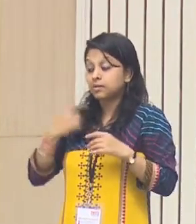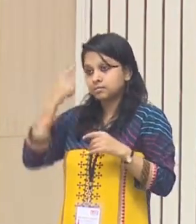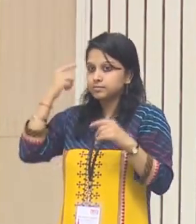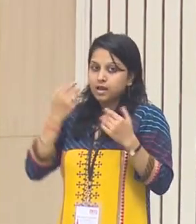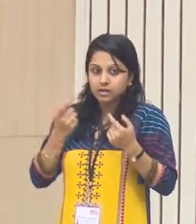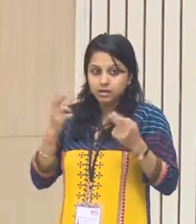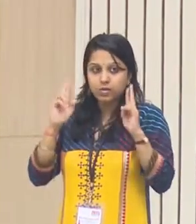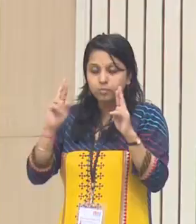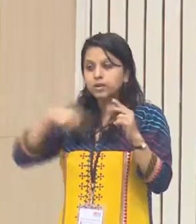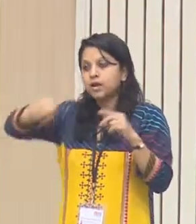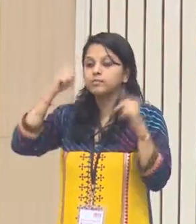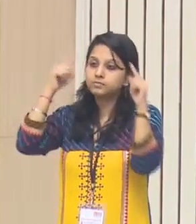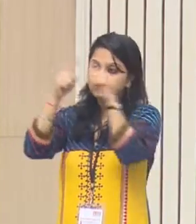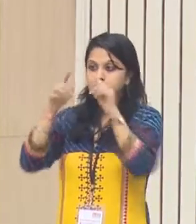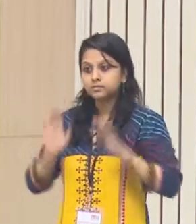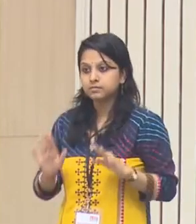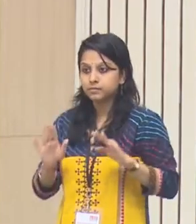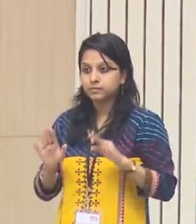सहमत होंगे।